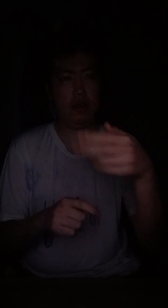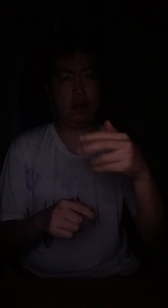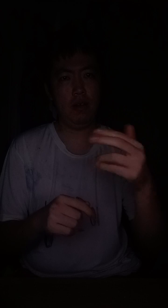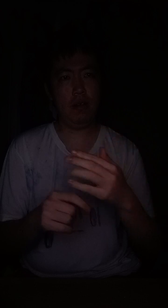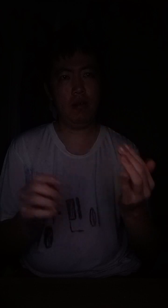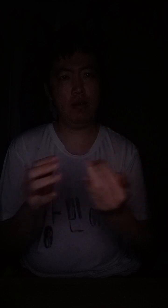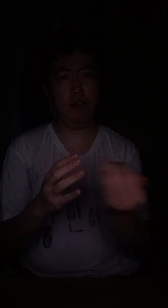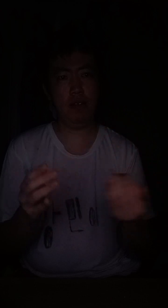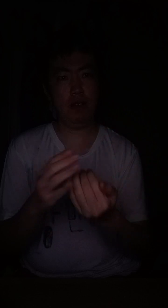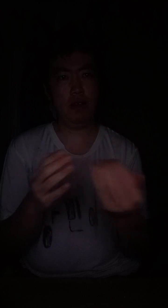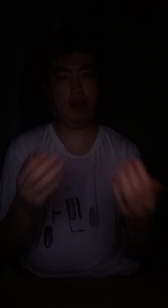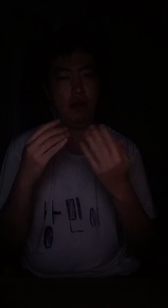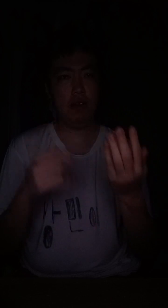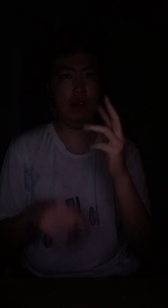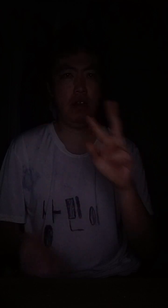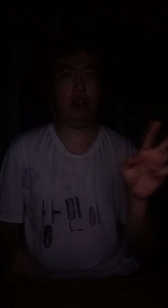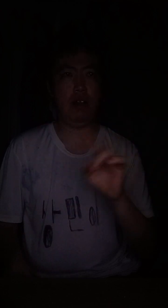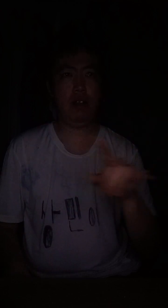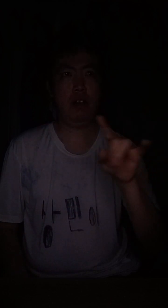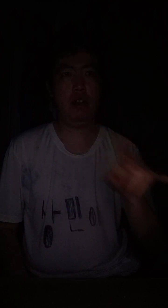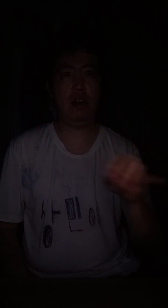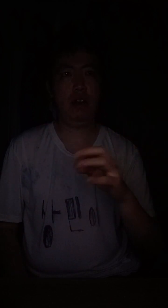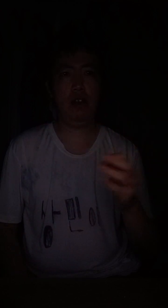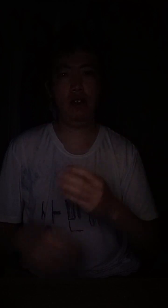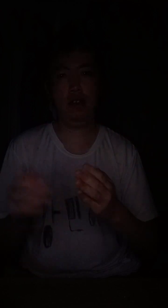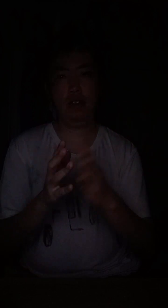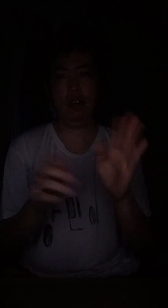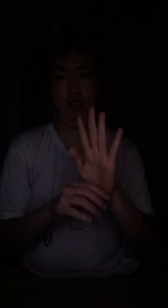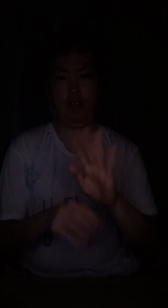아첨하는 언론인이라는 비판을 받아왔습니다. SBS 희원입니다.